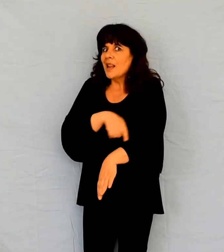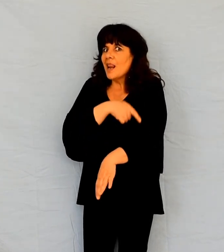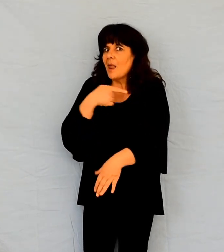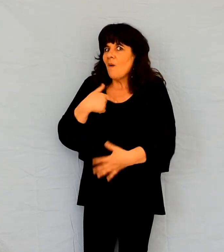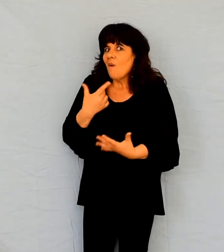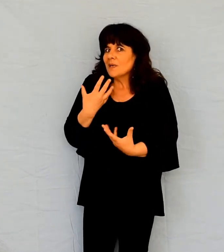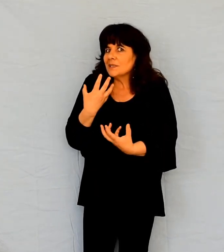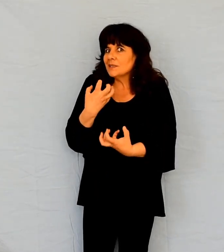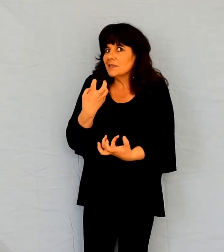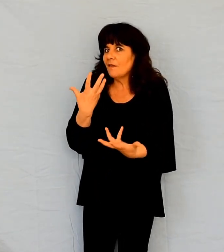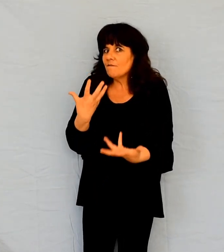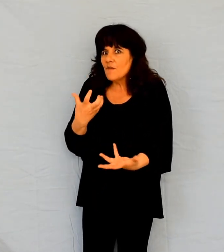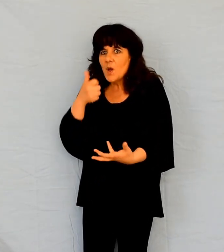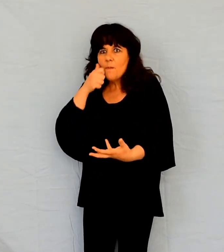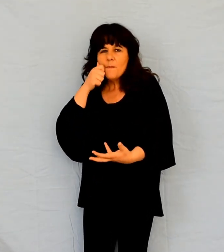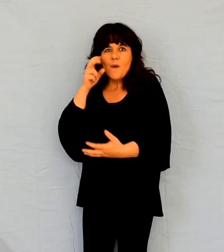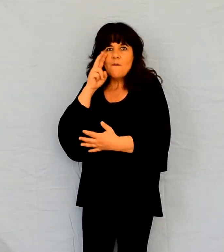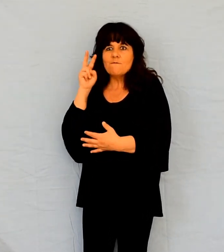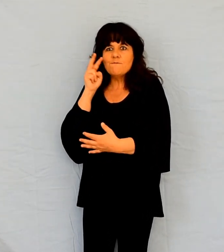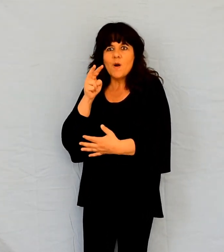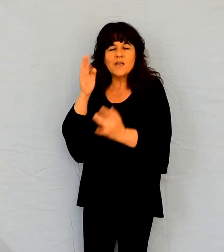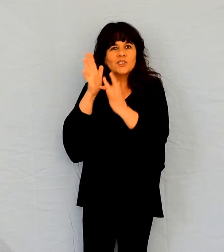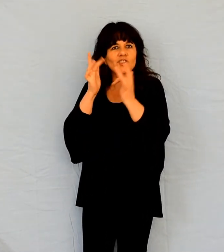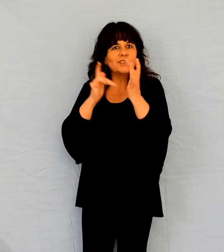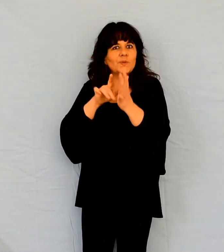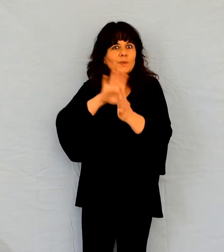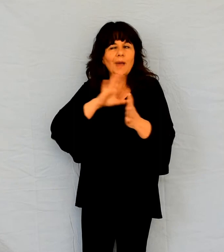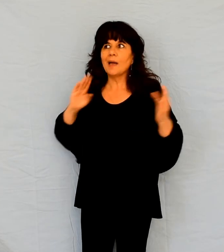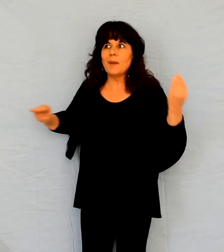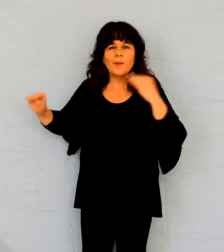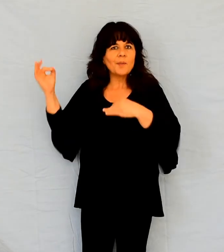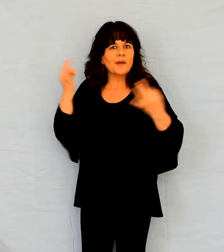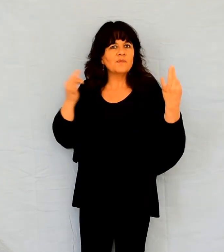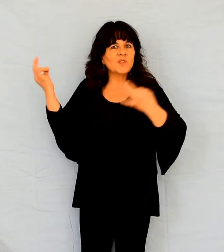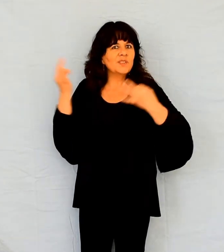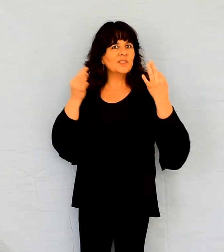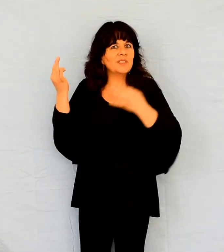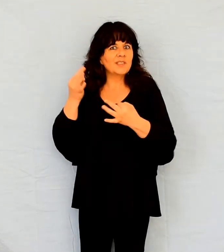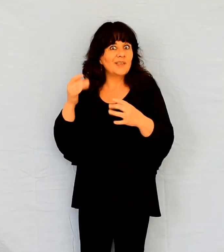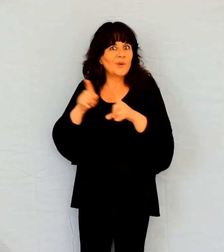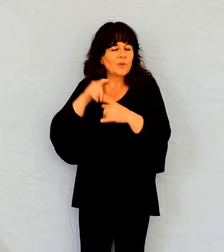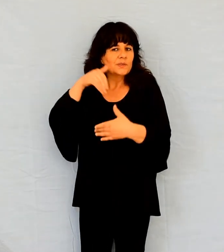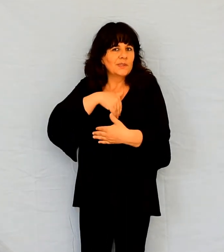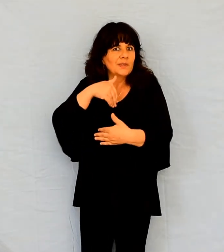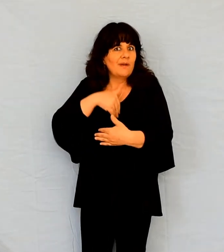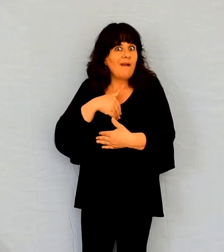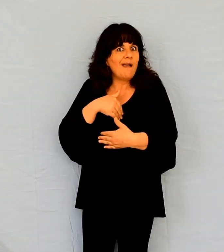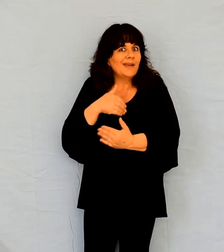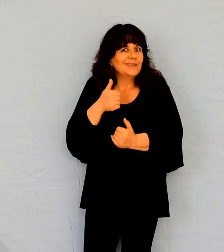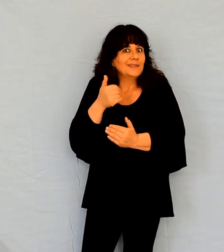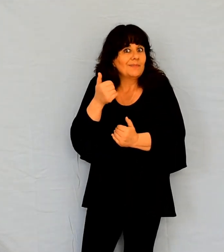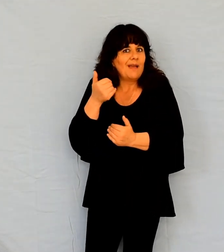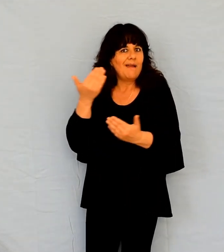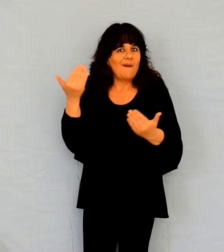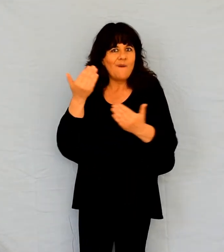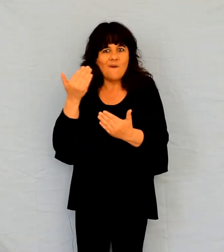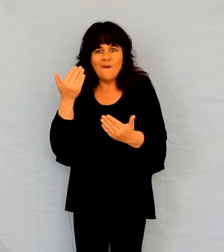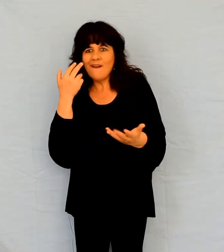à cause de ce qu'il avait entendu dire de lui. Et il espérait, lui, voir faire un